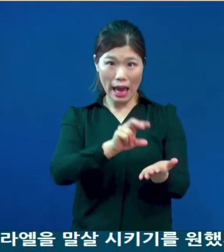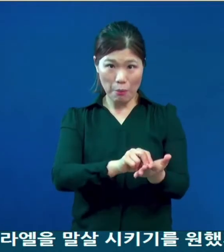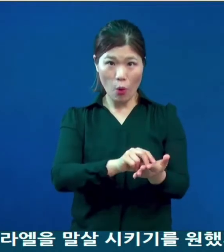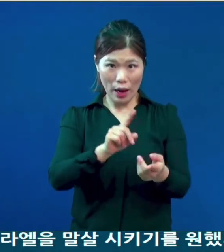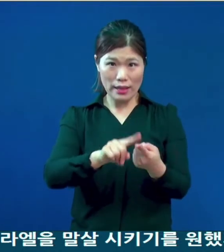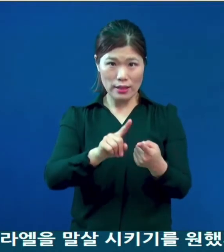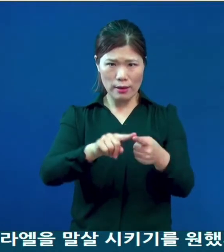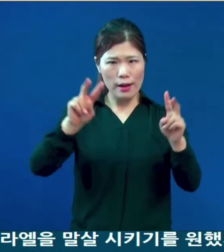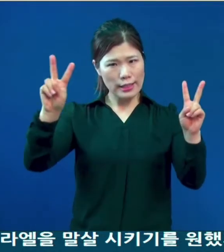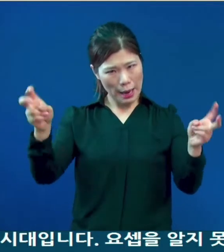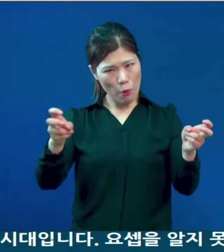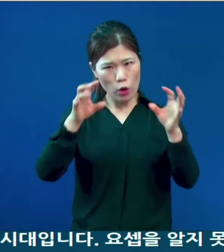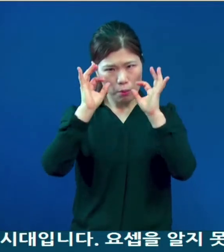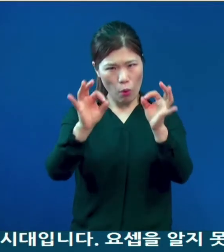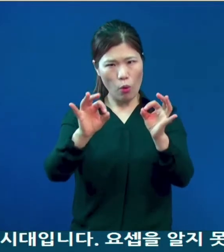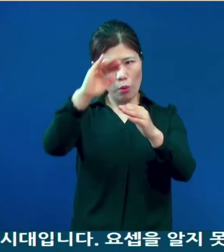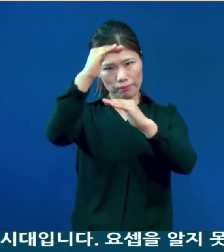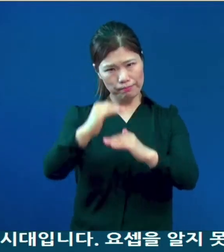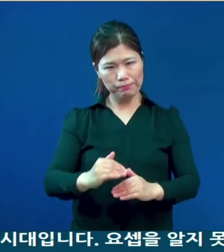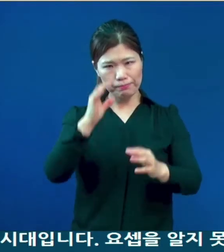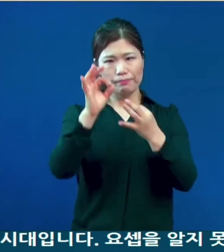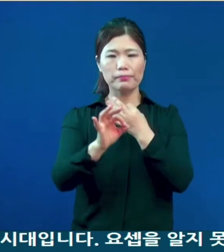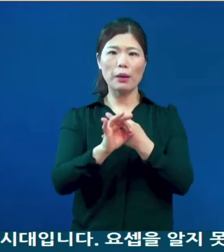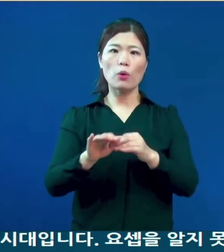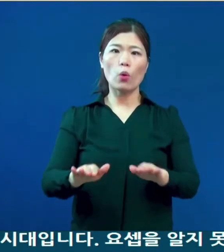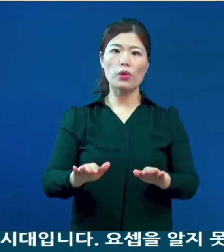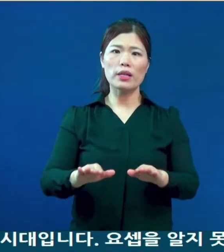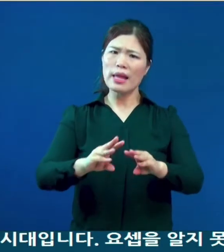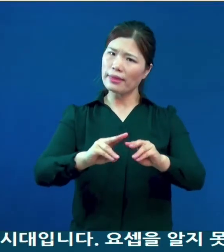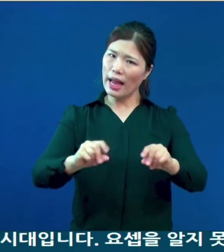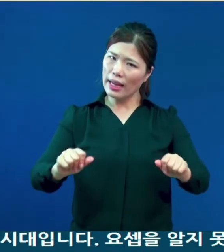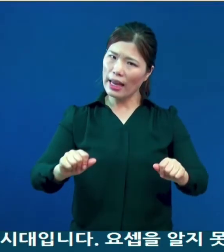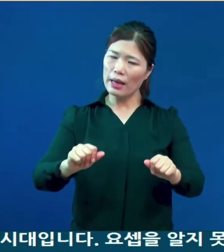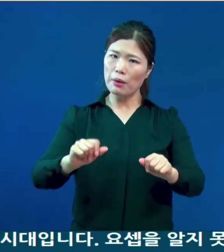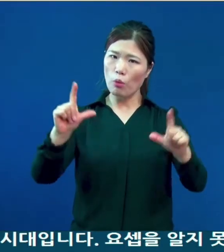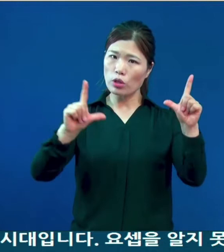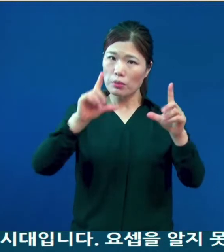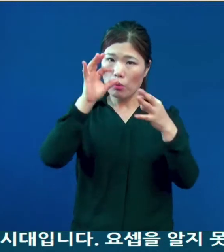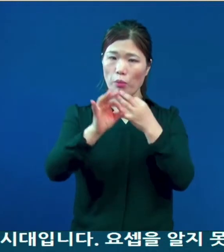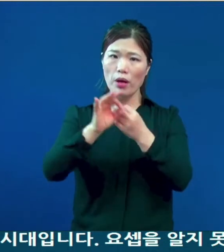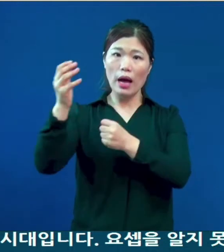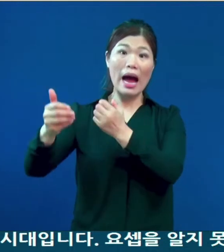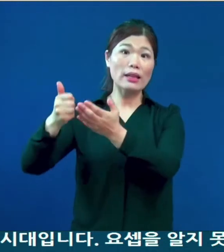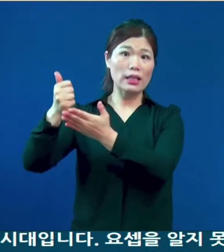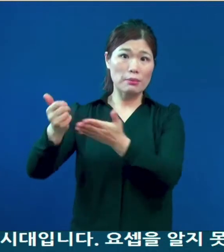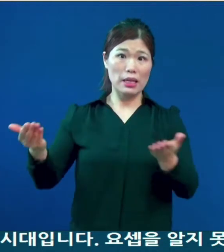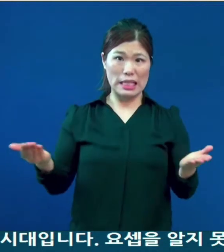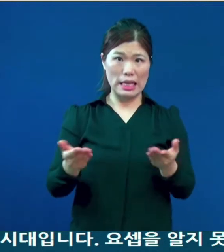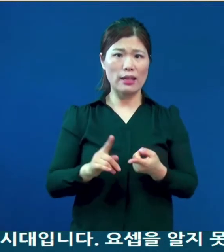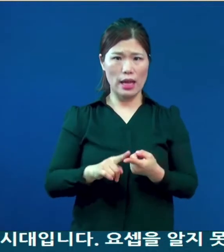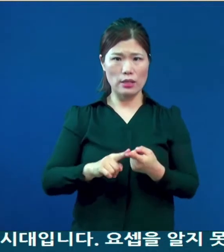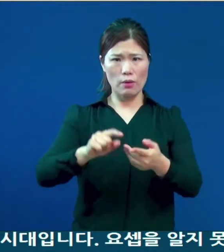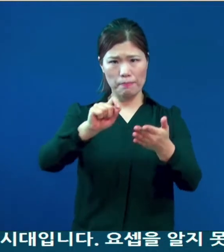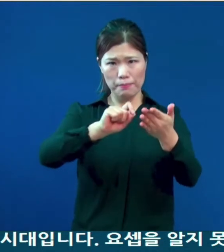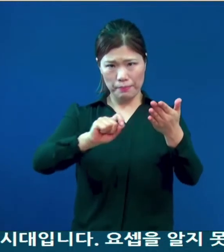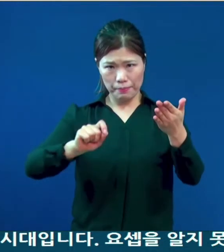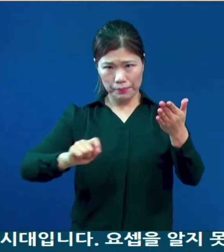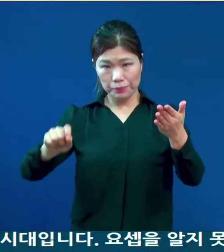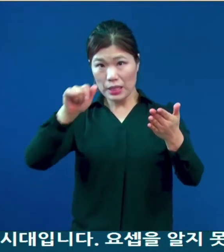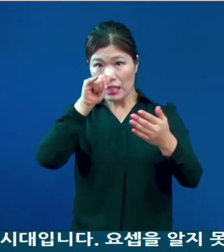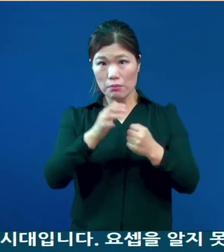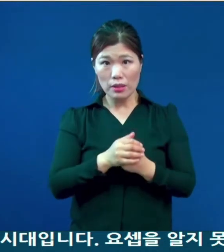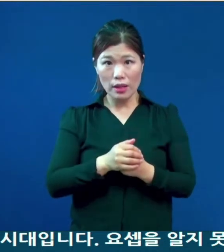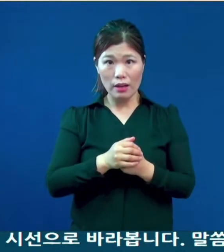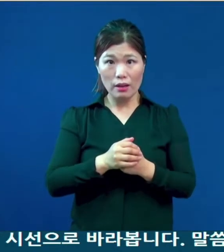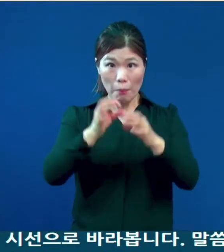본문을 읽어나가면 오늘 본문에는 땅의 현상들과 함께 하나님의 일하심이 기록되어져 있습니다.